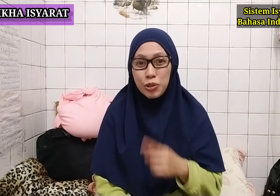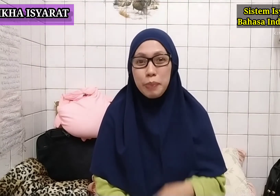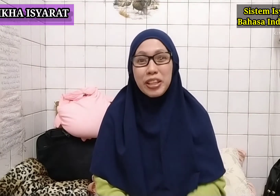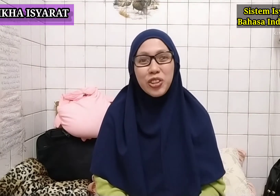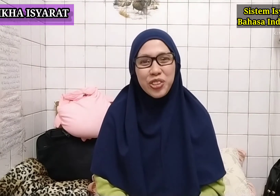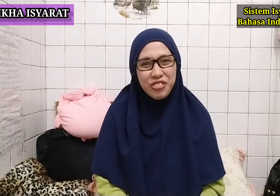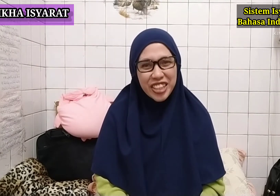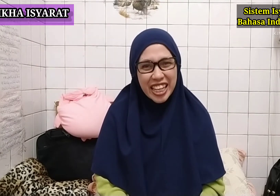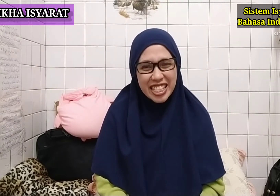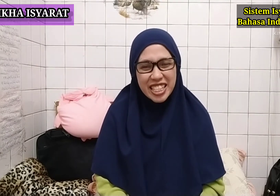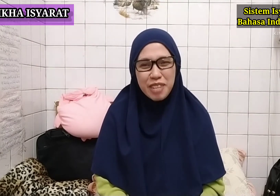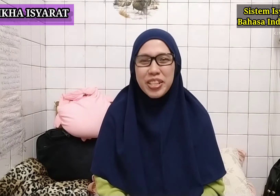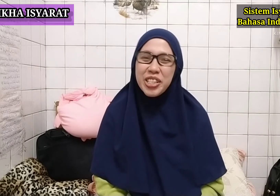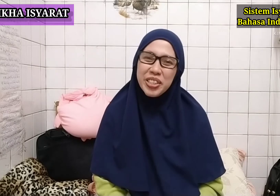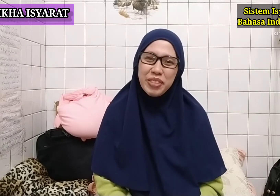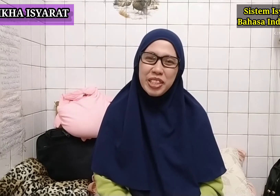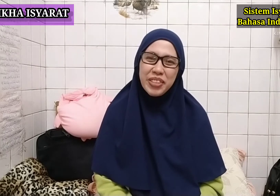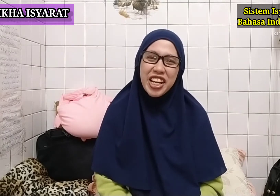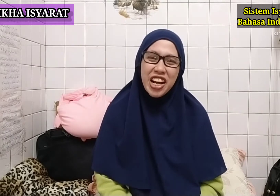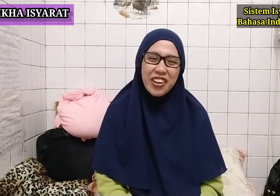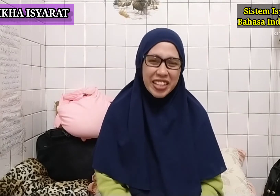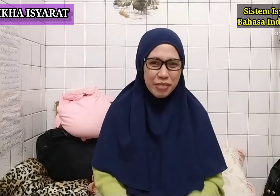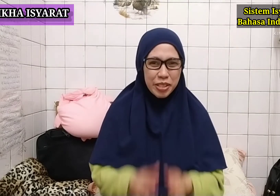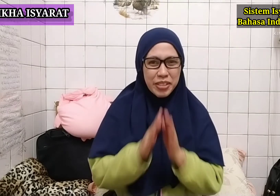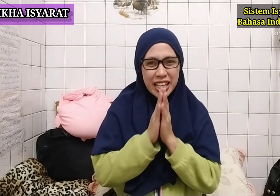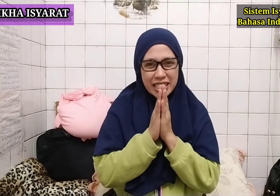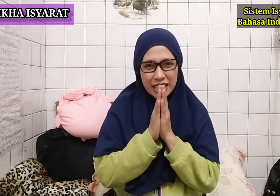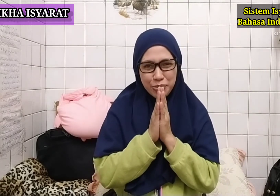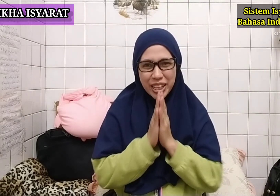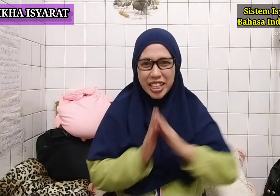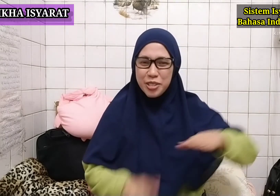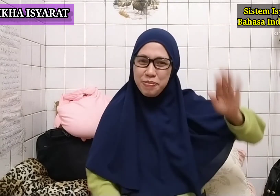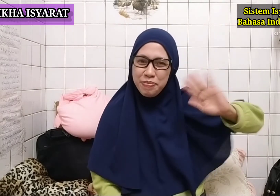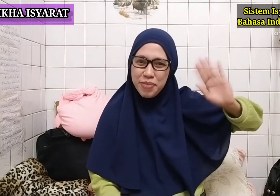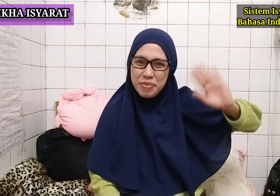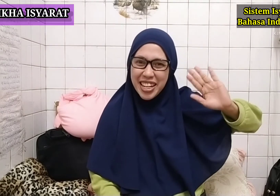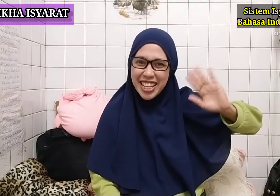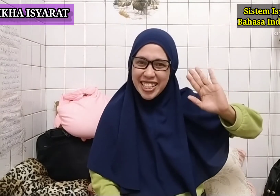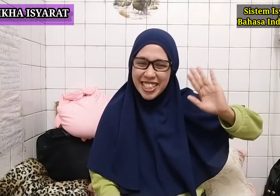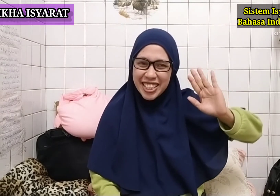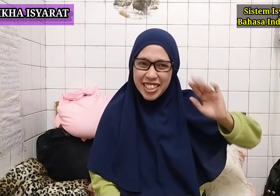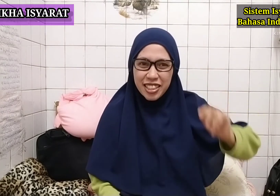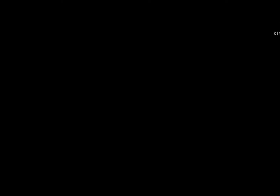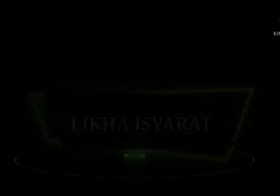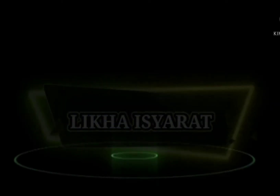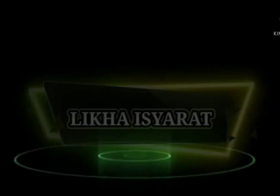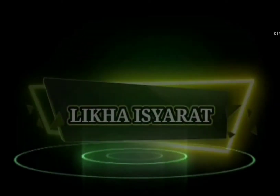dapat notifikasinya. Begitu teman-teman. Oke teman-teman, assalamualaikum. Bye-bye.